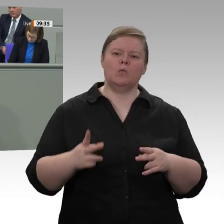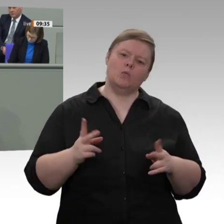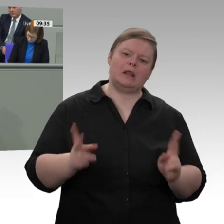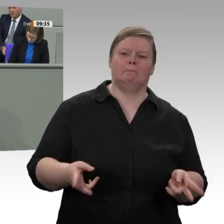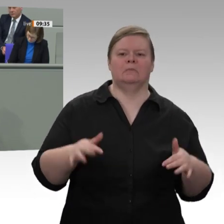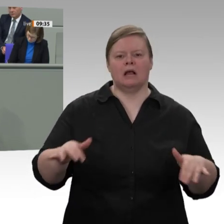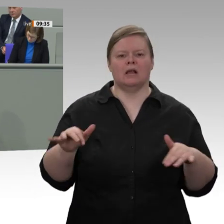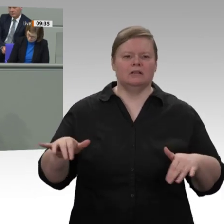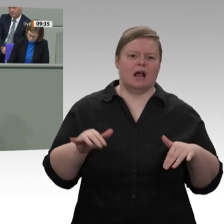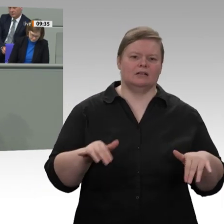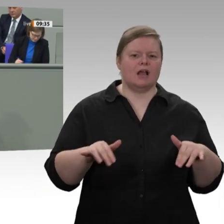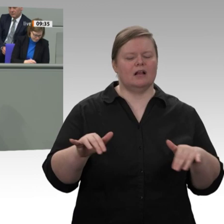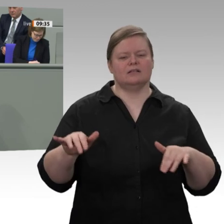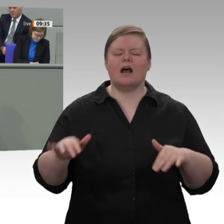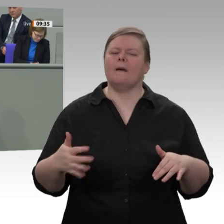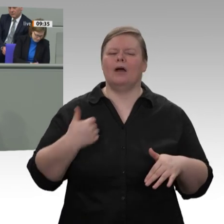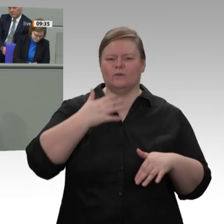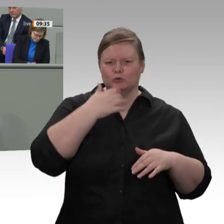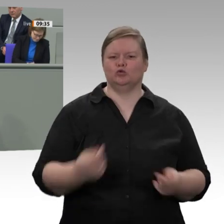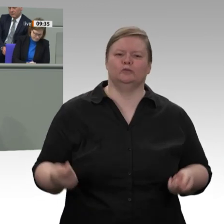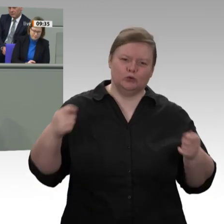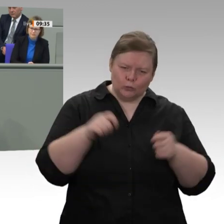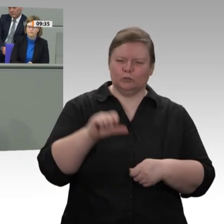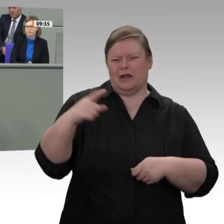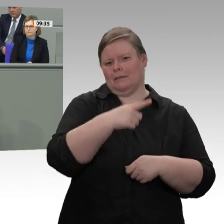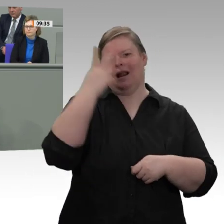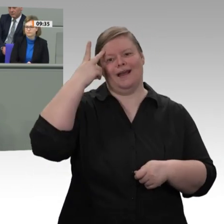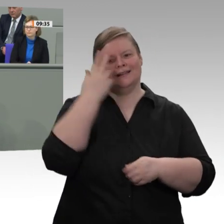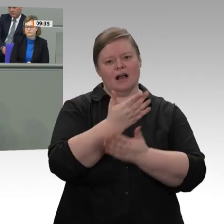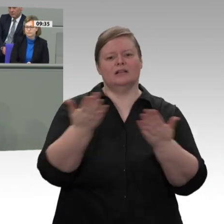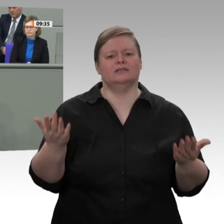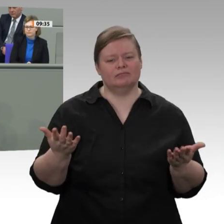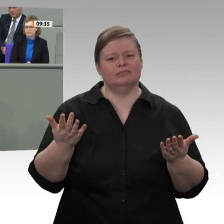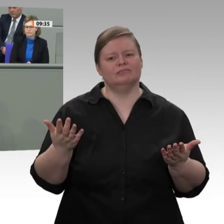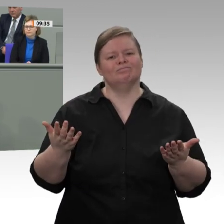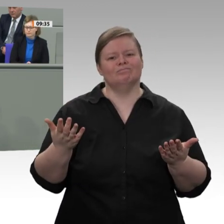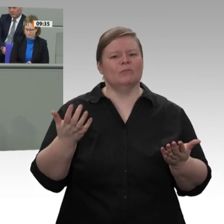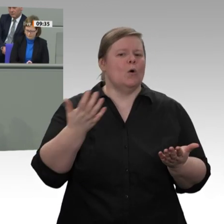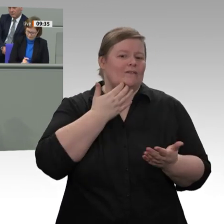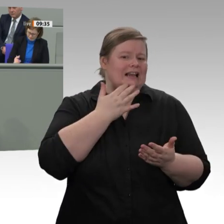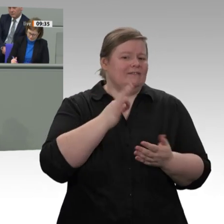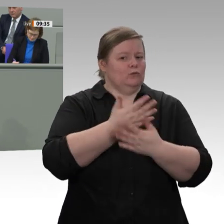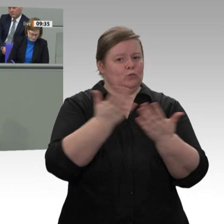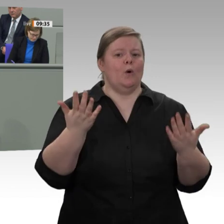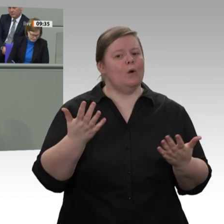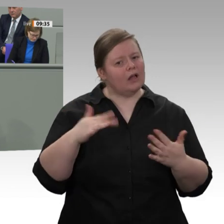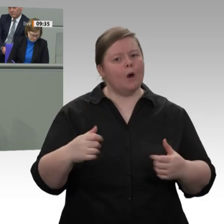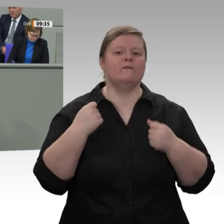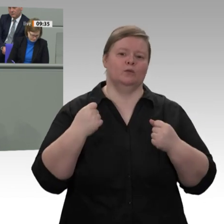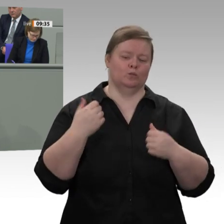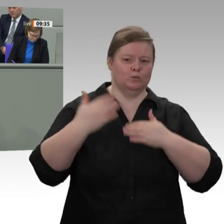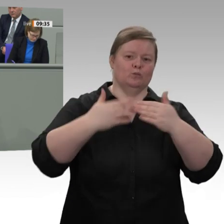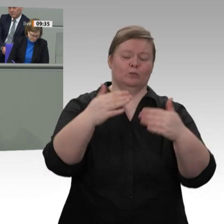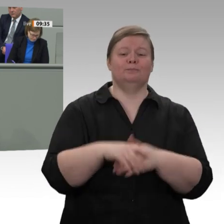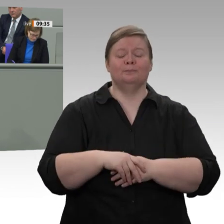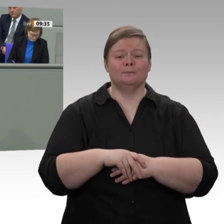von Köln, wo vor 14 Tagen Karneval war. Dort Schulklassen durch die Stadtteile gezogen